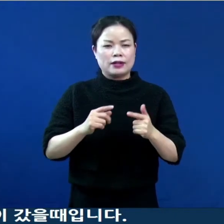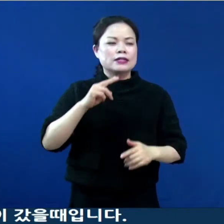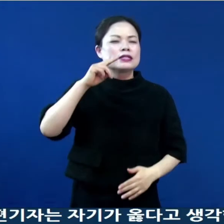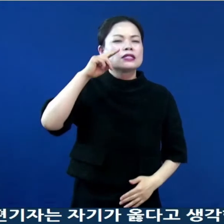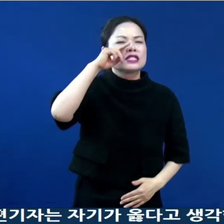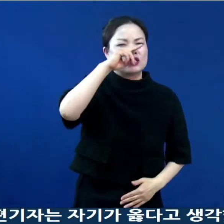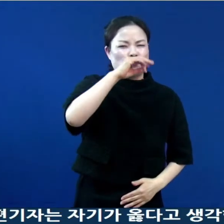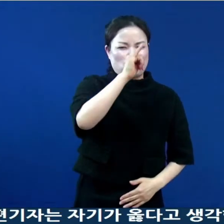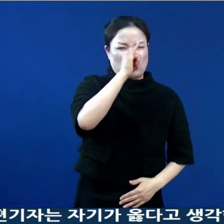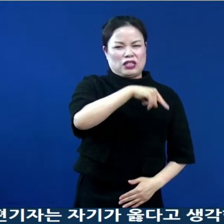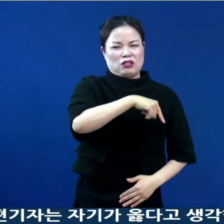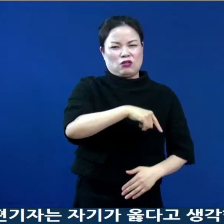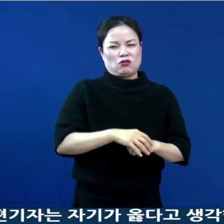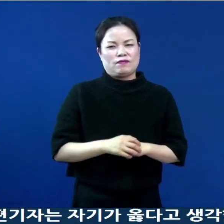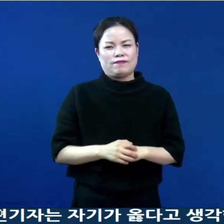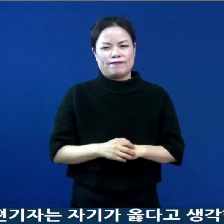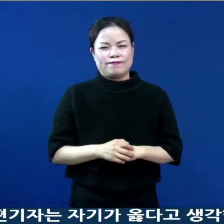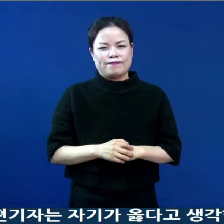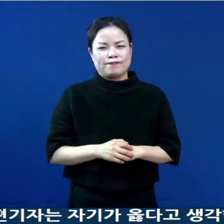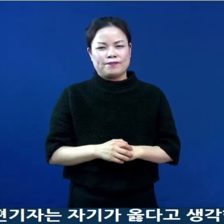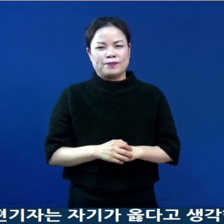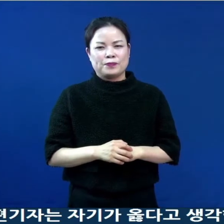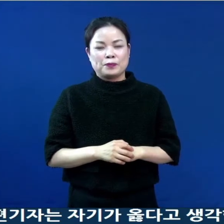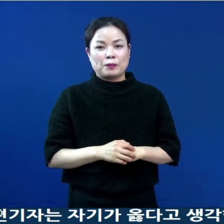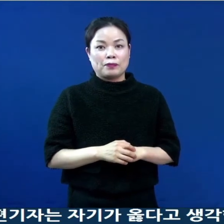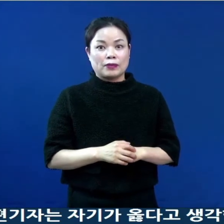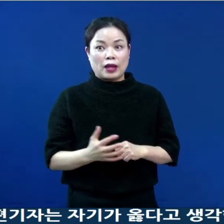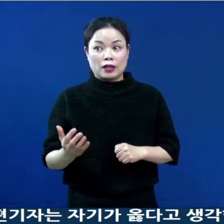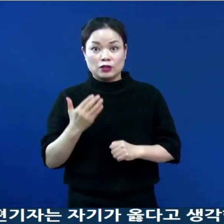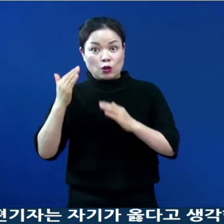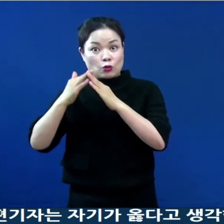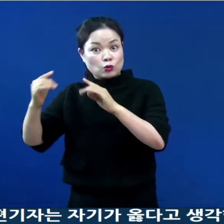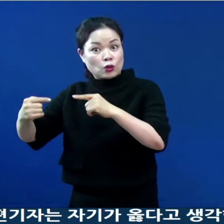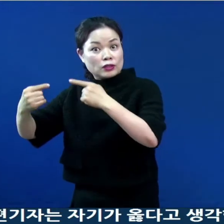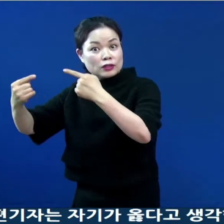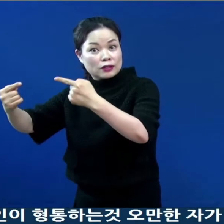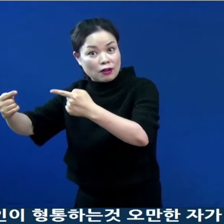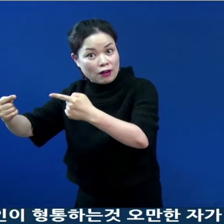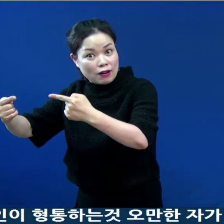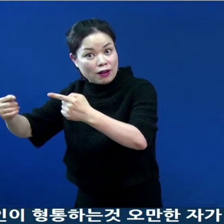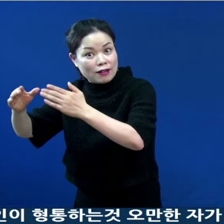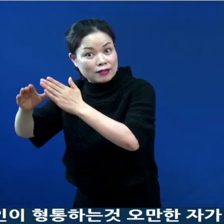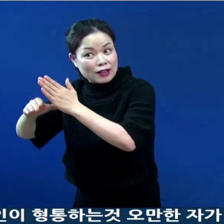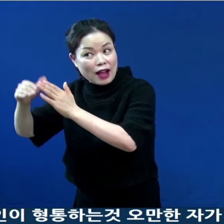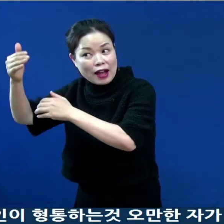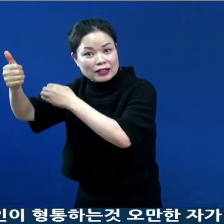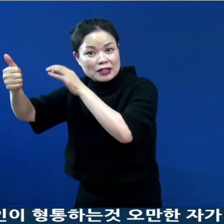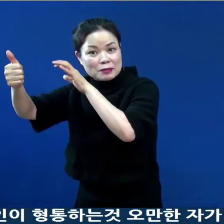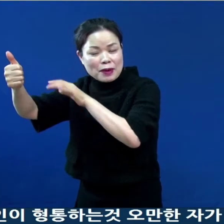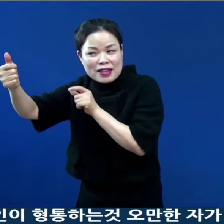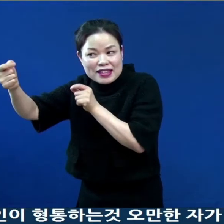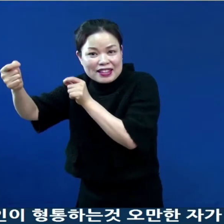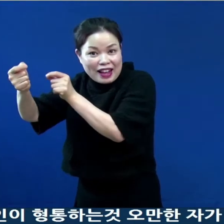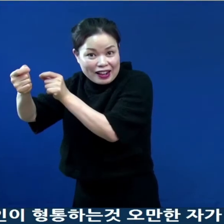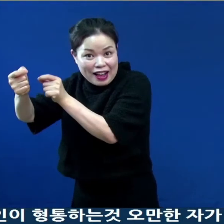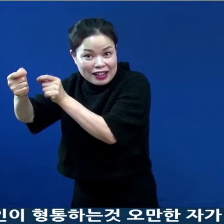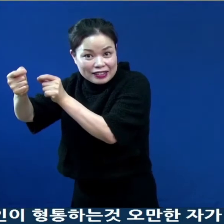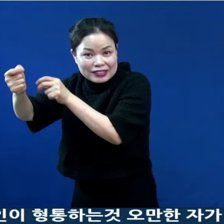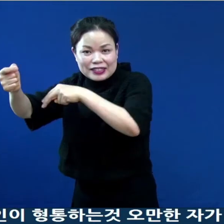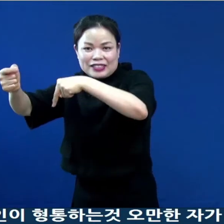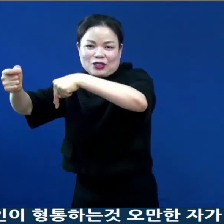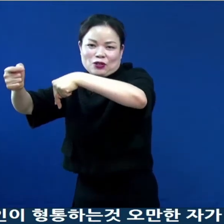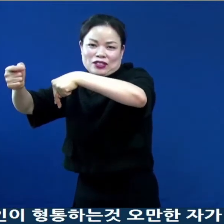것을 깨달았다는 이야기입니다. 성소에 들어갈 때, 하나님 앞에 가까이 섰을